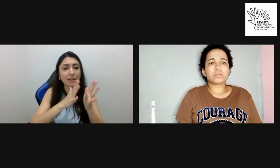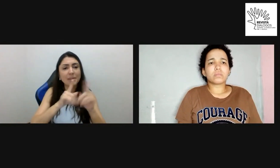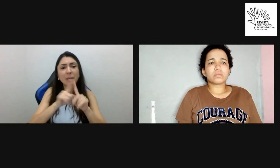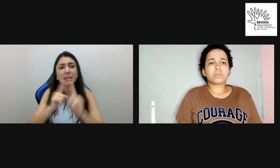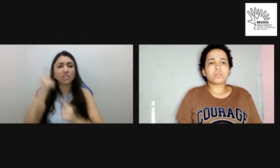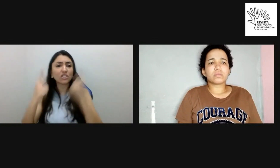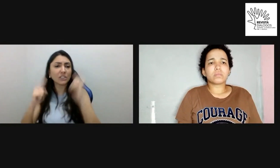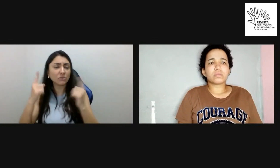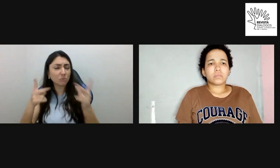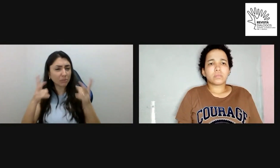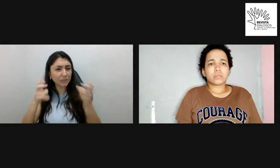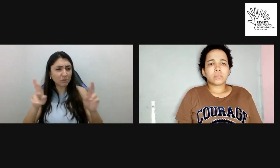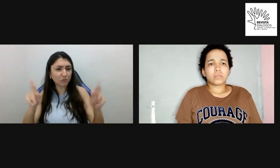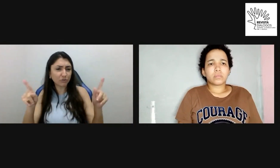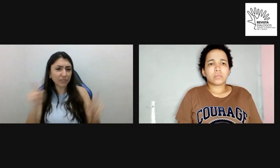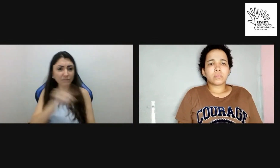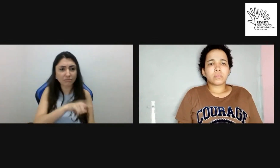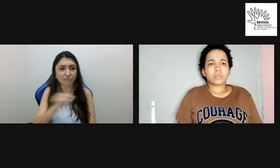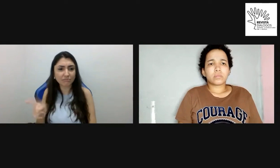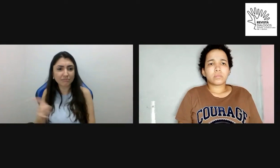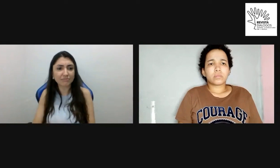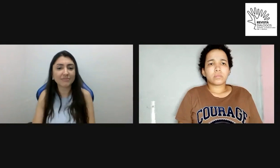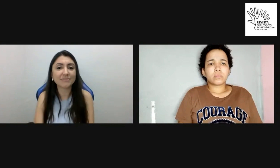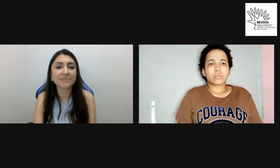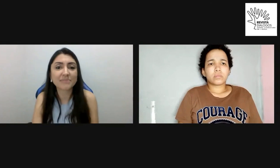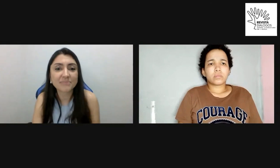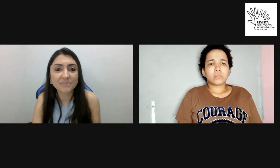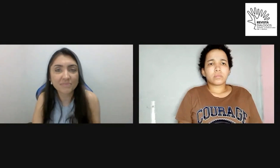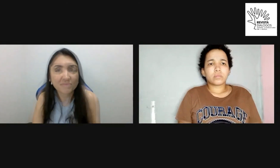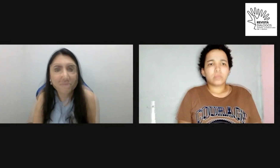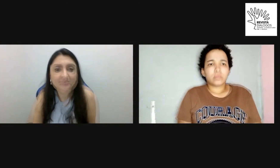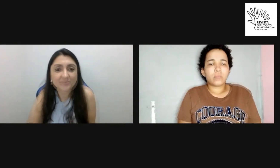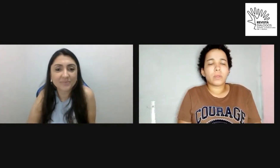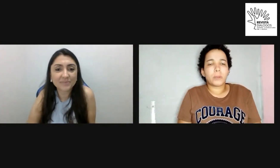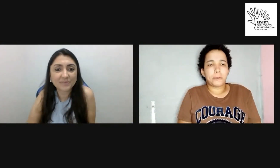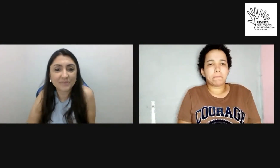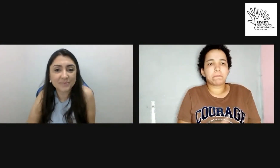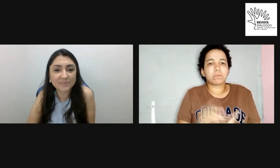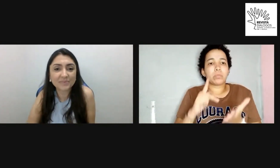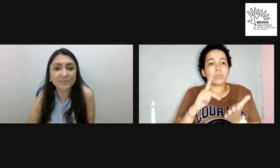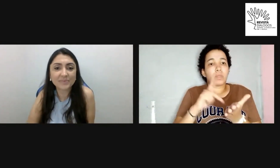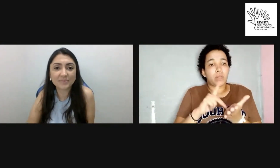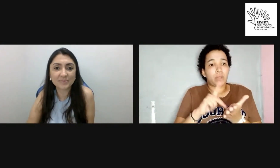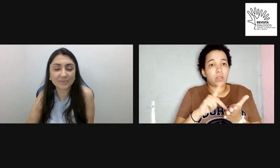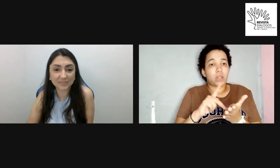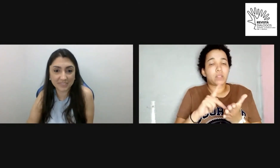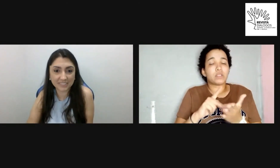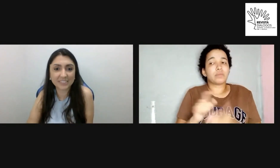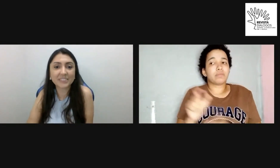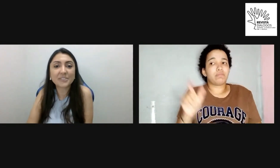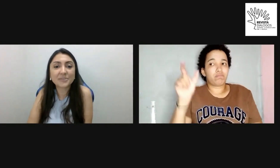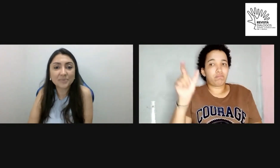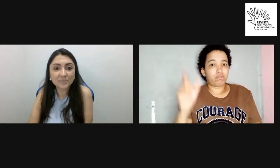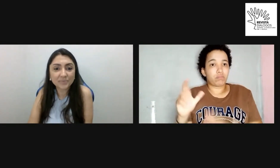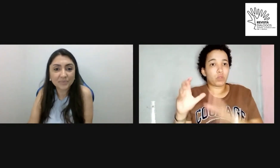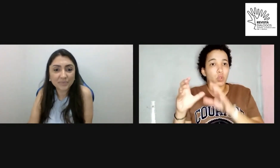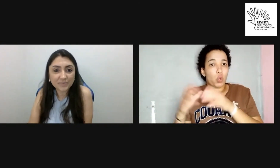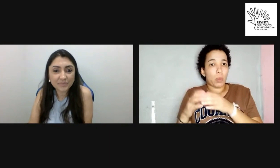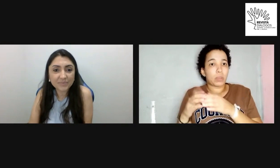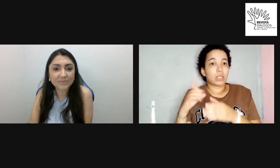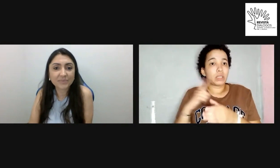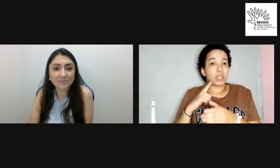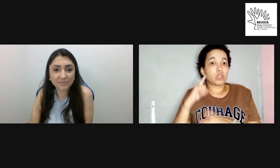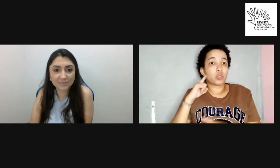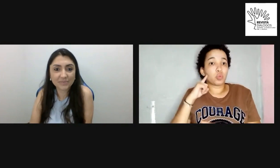O jeito como se comunicam é mais em Libras ou em gestos? Como você percebe essas diferenças? Na verdade, o grupo